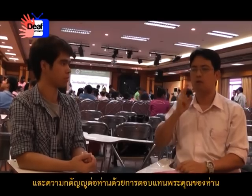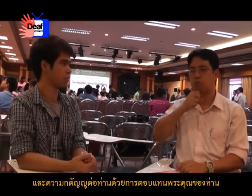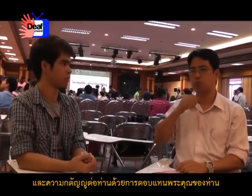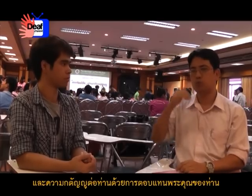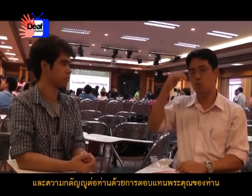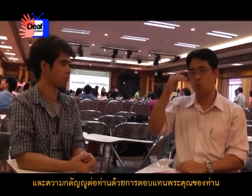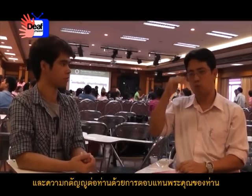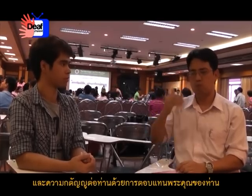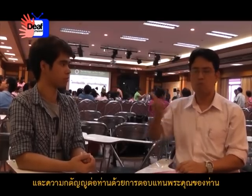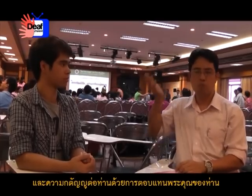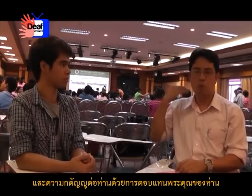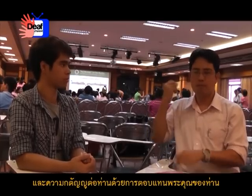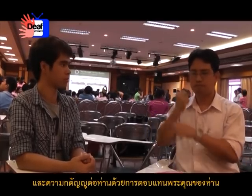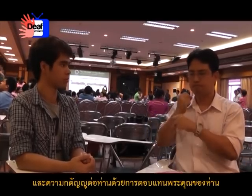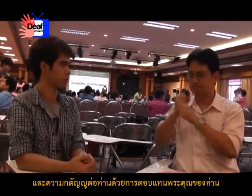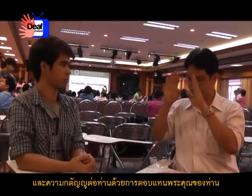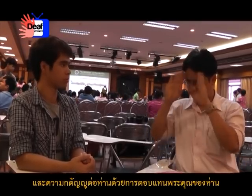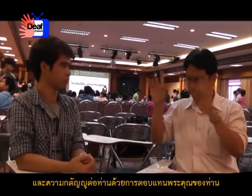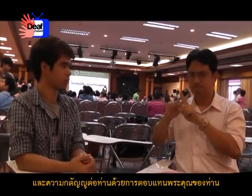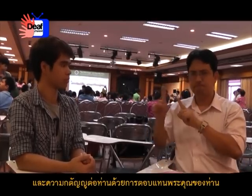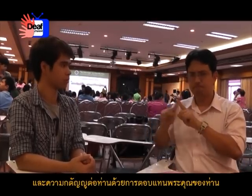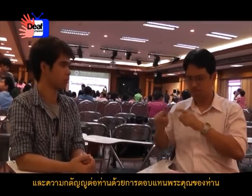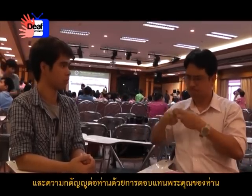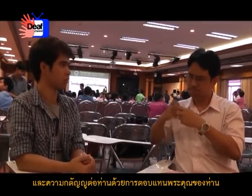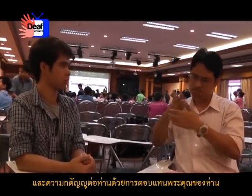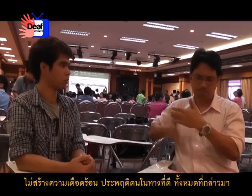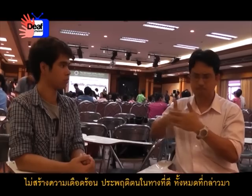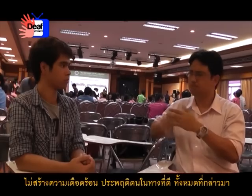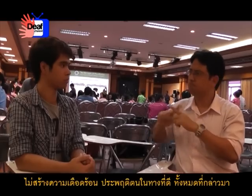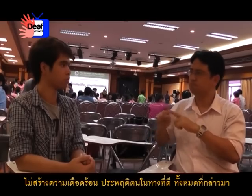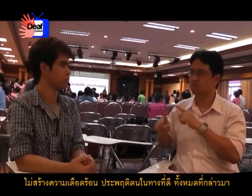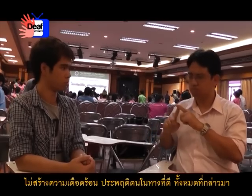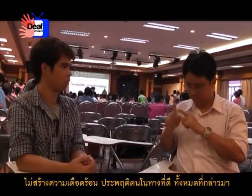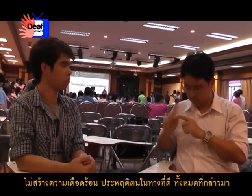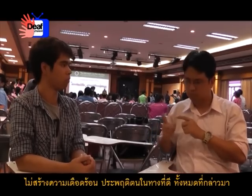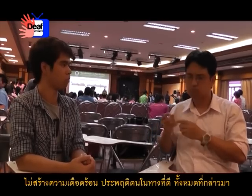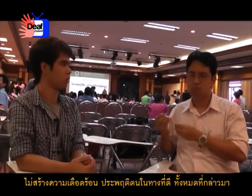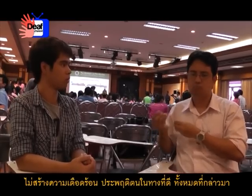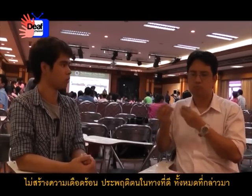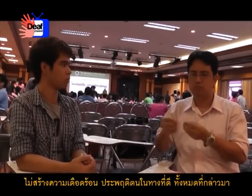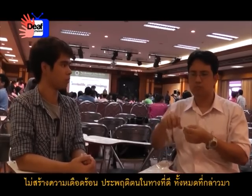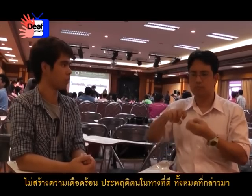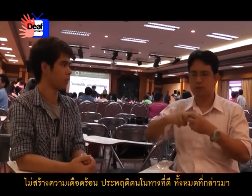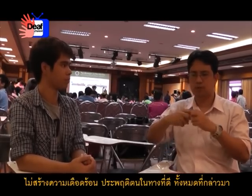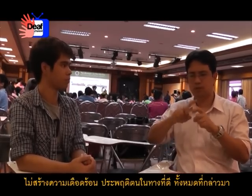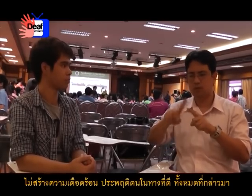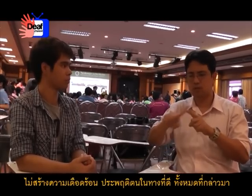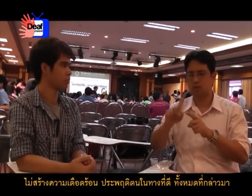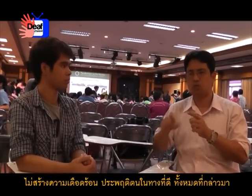าเราก็จึงควรทำตัวเป็นคนดีกระทำแต่ความดีให้สมกับที่ท่านได้อบรมสั่งสอนเรามาครับเมื่อเรามีปัญหาท่านก็จ